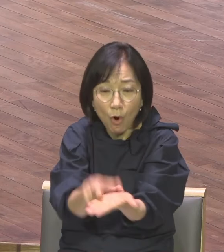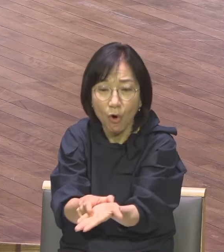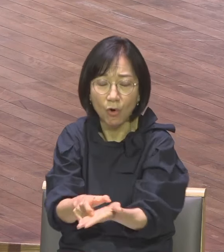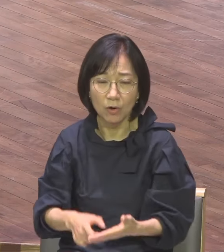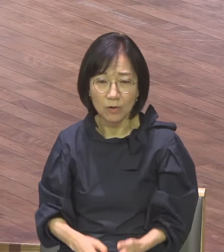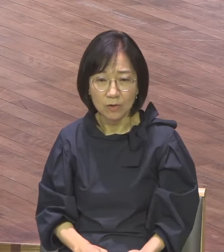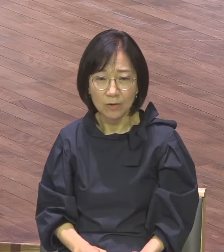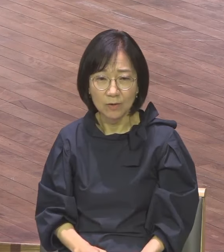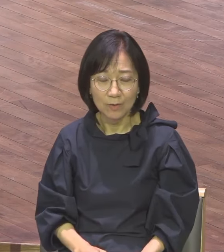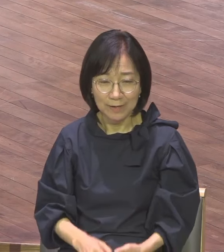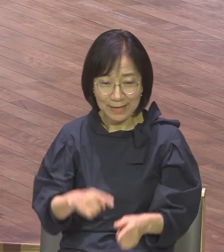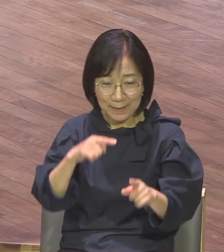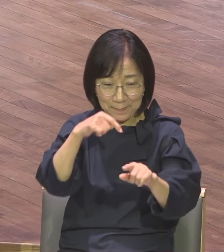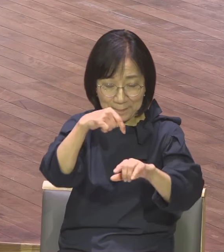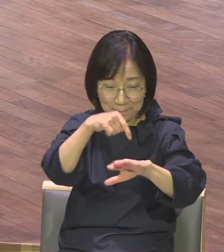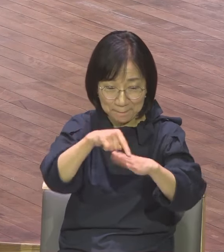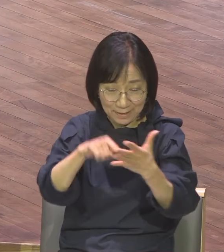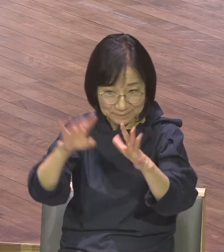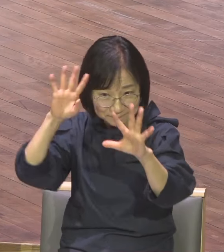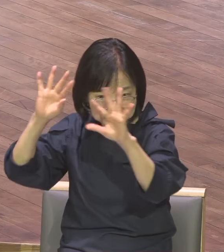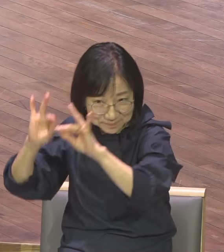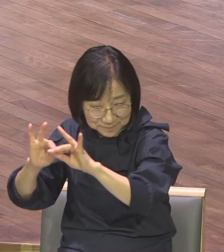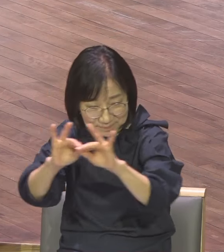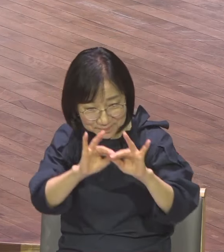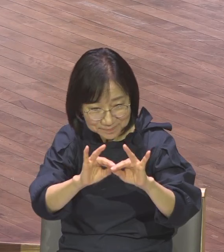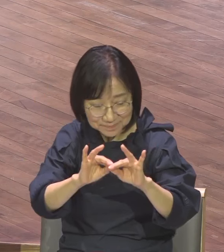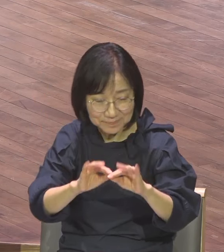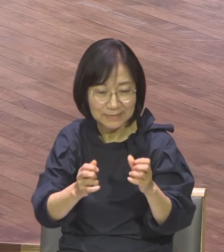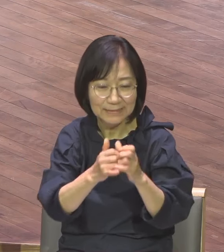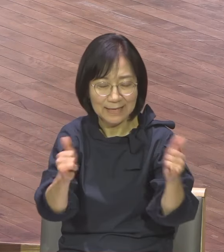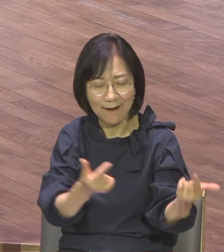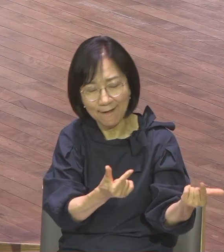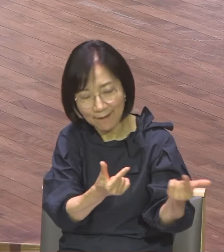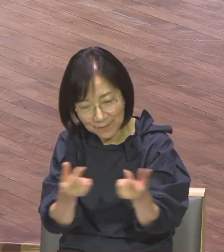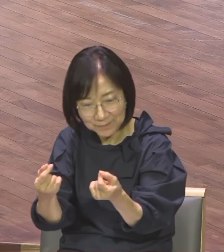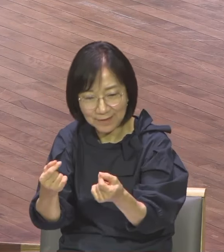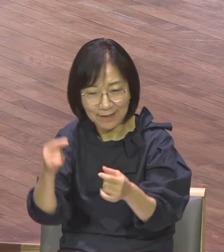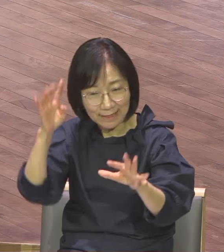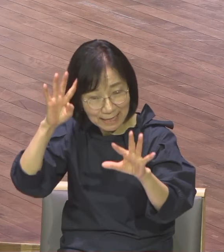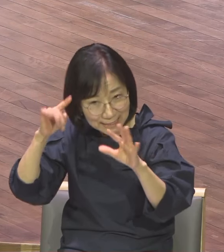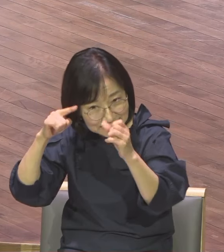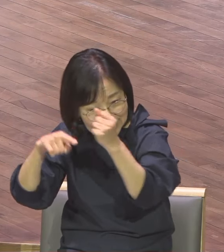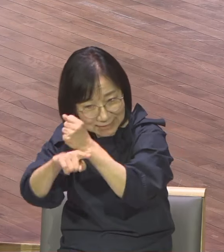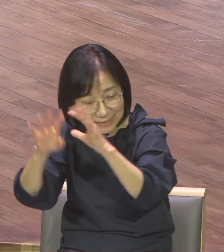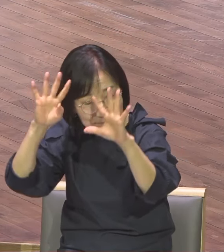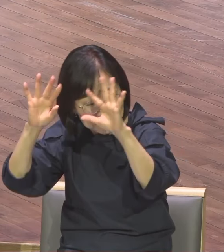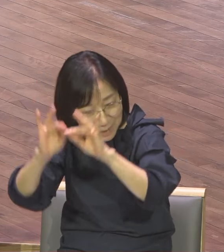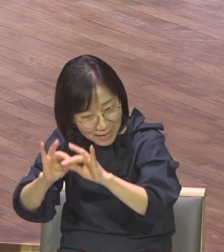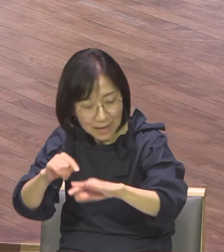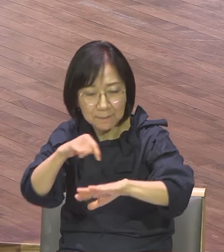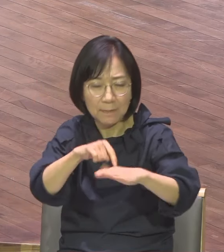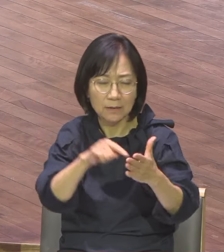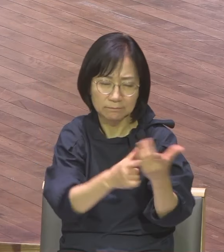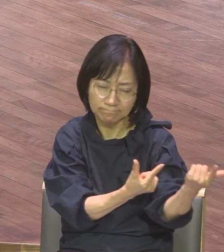격려. 마음을 같이 하여 같은 사랑을 가지고 뜻을 합하여 한 마음을 품어.